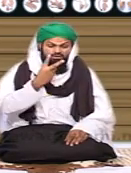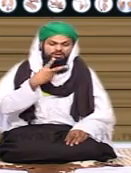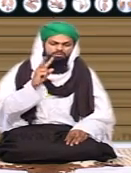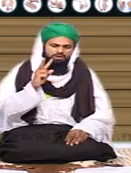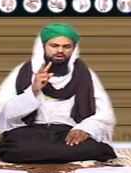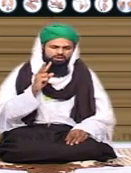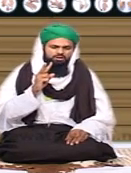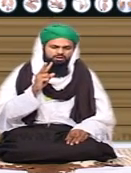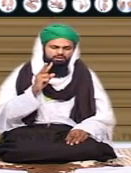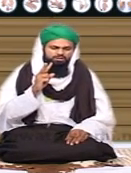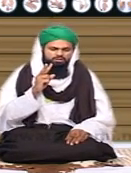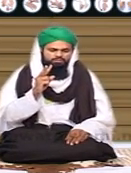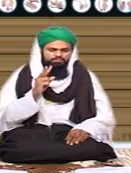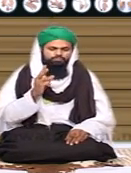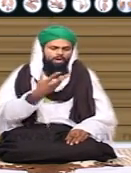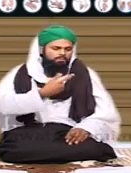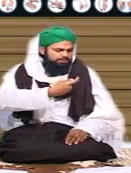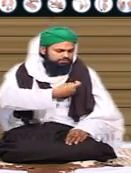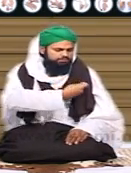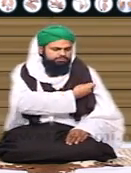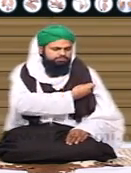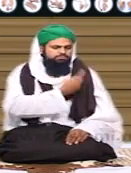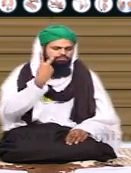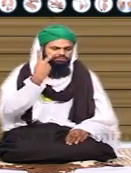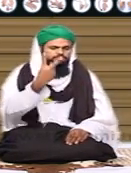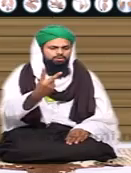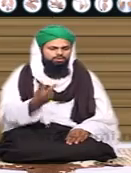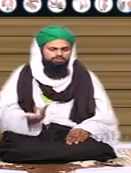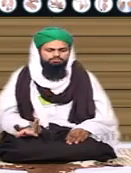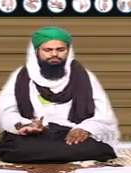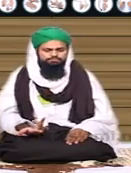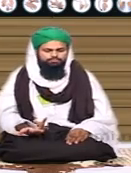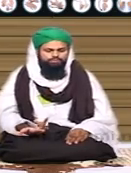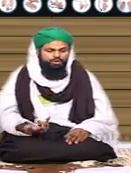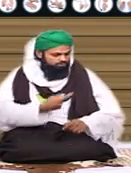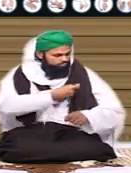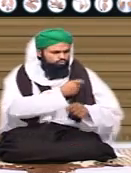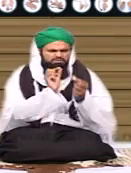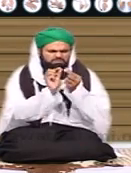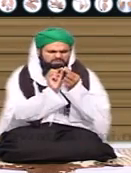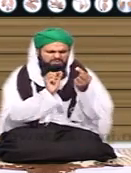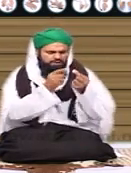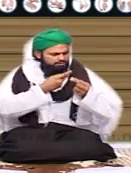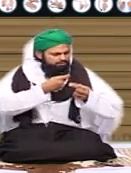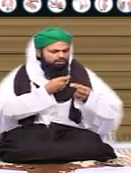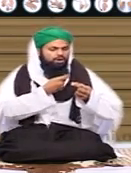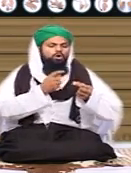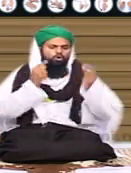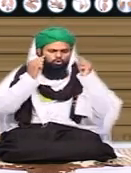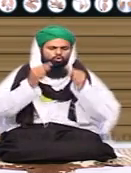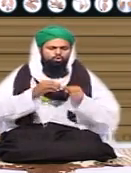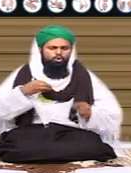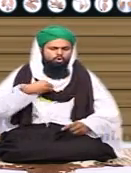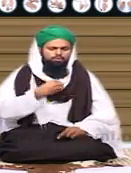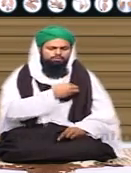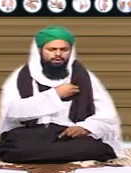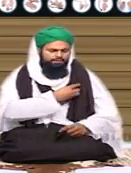تو اس کا میں نے اتنا درد محسوس کیا. آپ نے انجیکشن ضرور کھائے ہوں گے, اس کی سوئی جو ہے وہ کتنے پیار